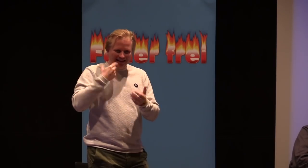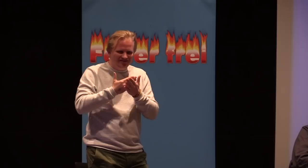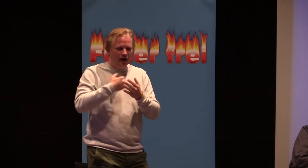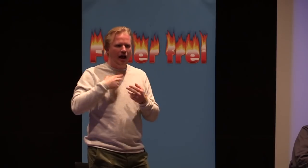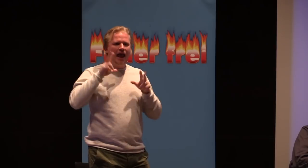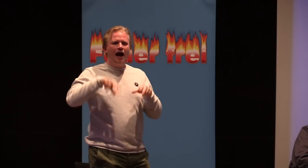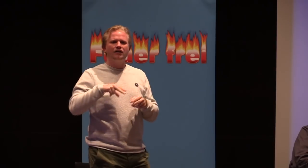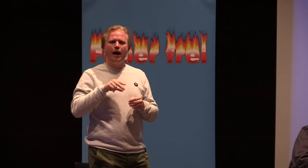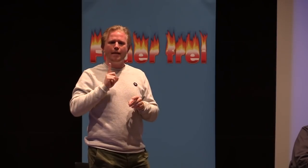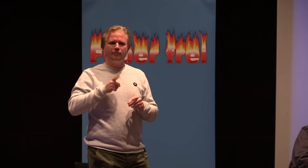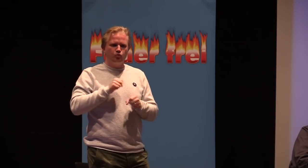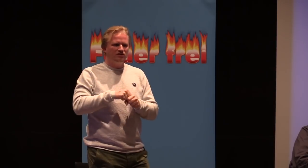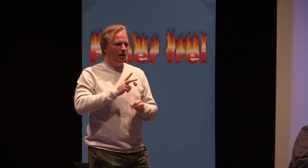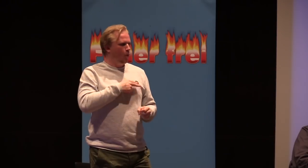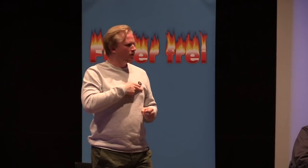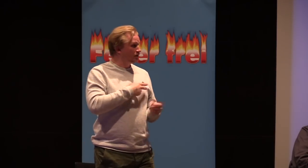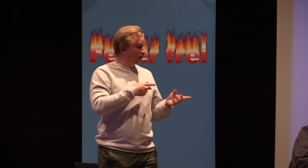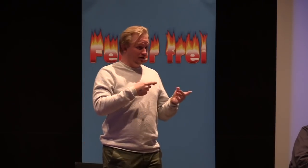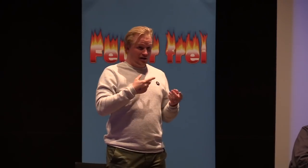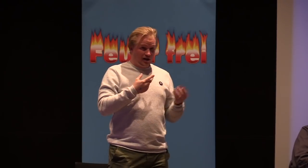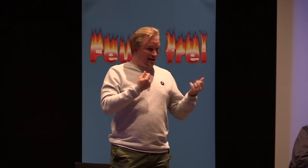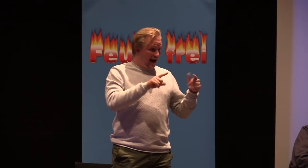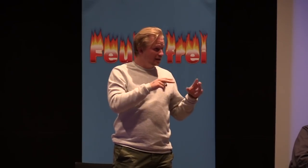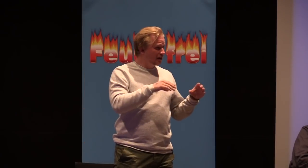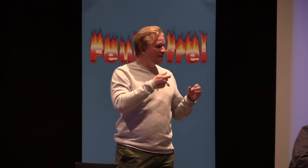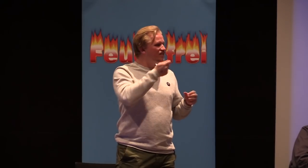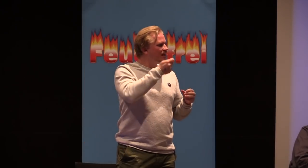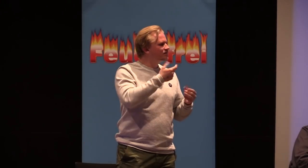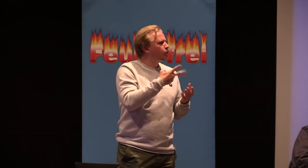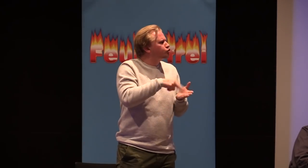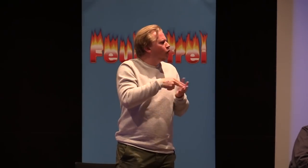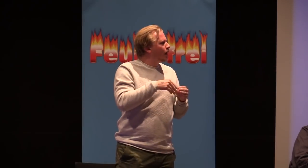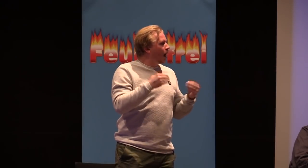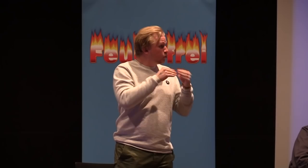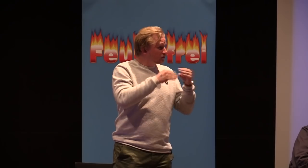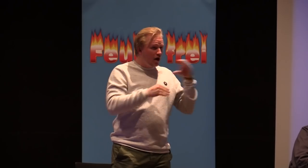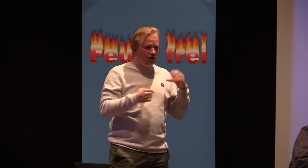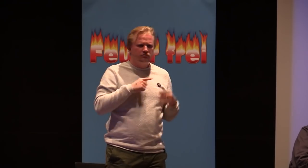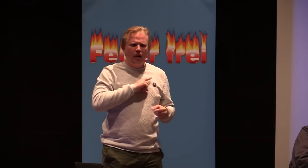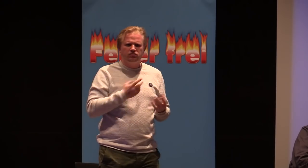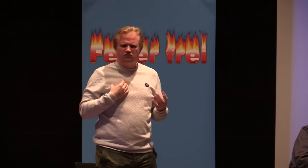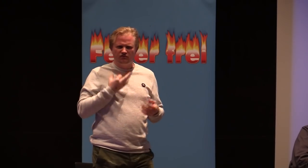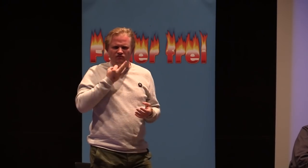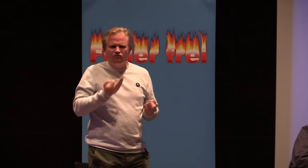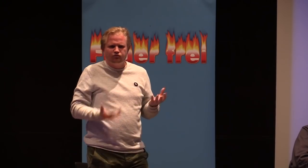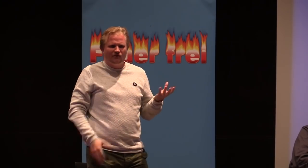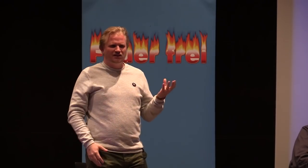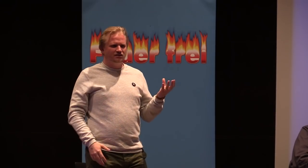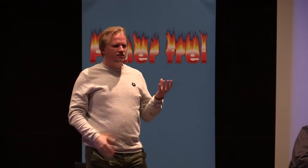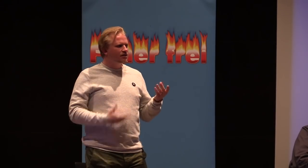Papierausweisen und ja, das dauert halt immer seine ganze Zeit, bis diese Ausweise auch tatsächlich da sind. Und dann frage ich mich